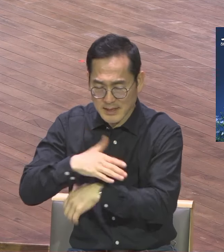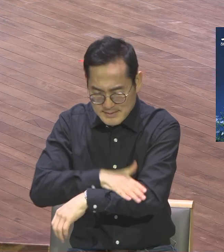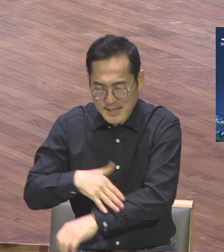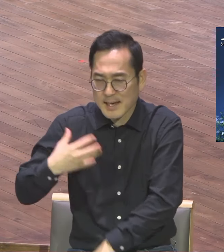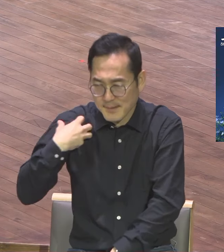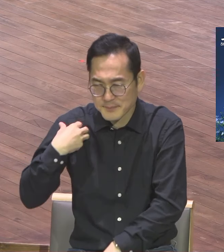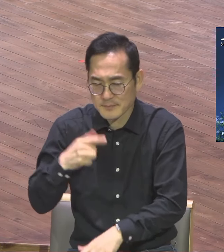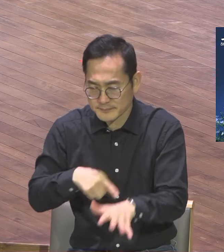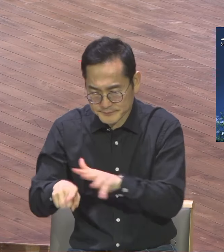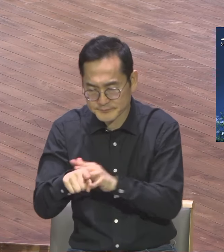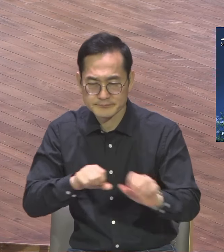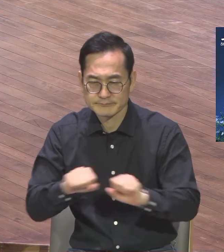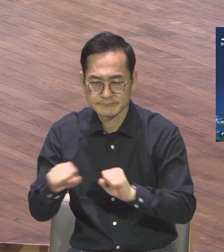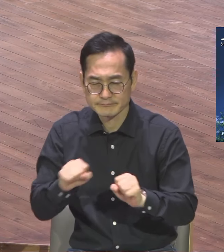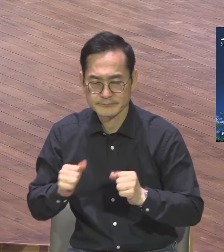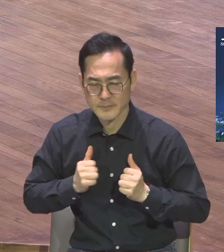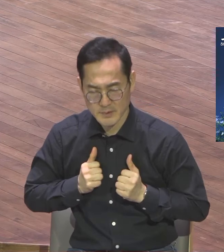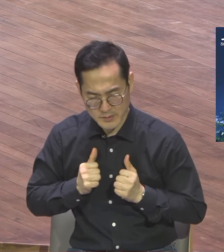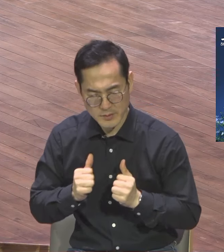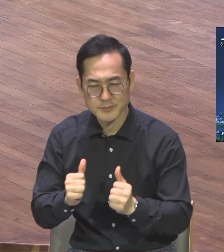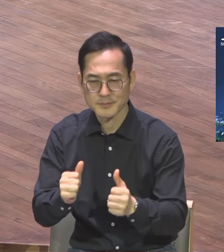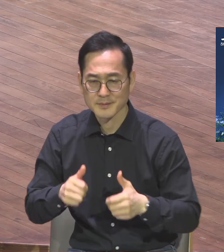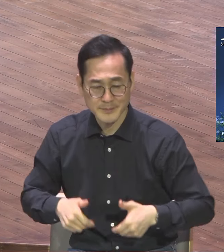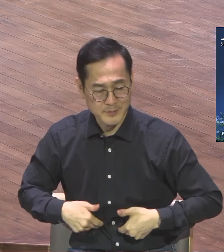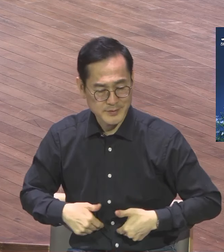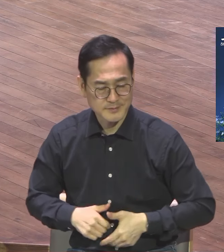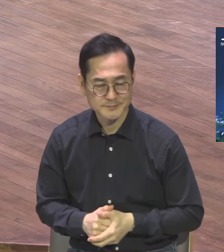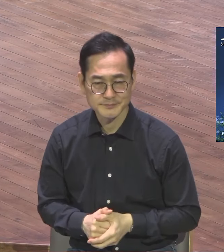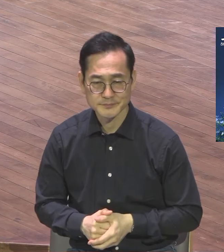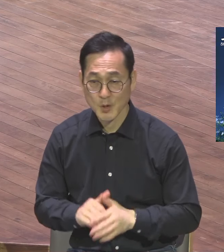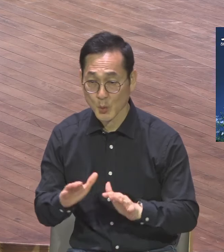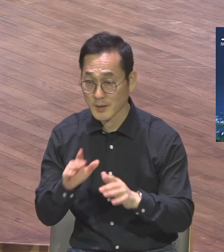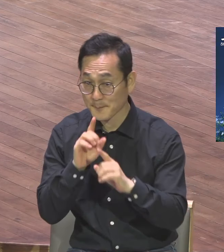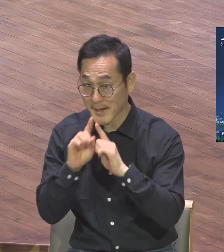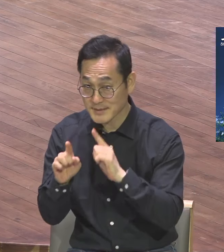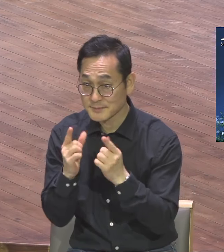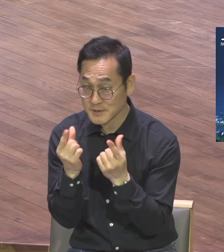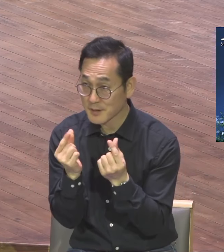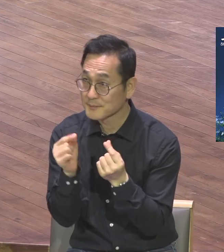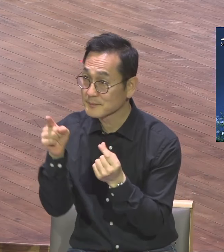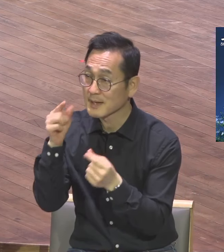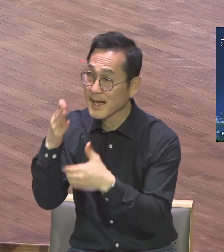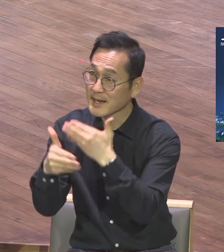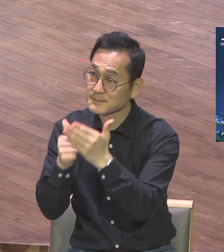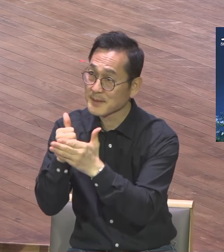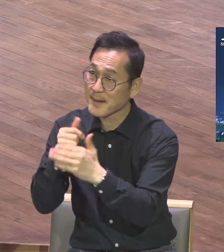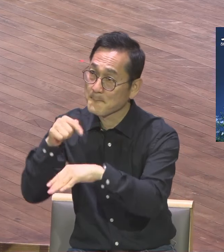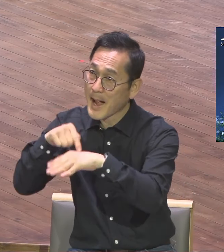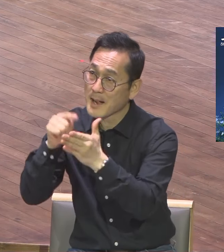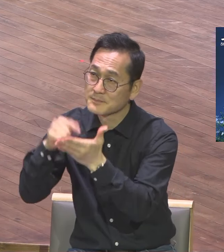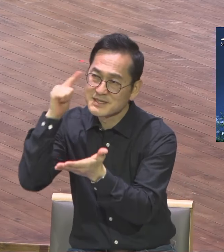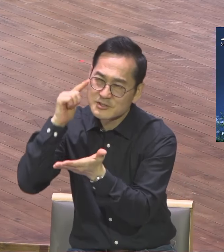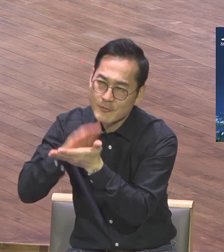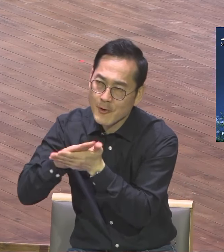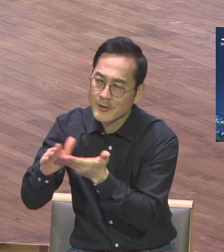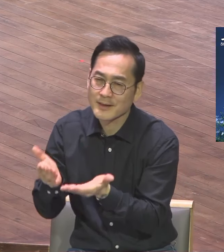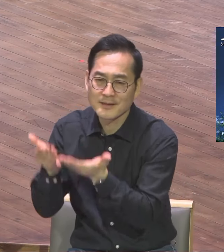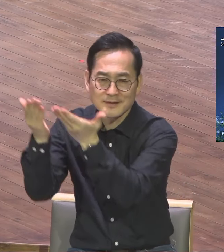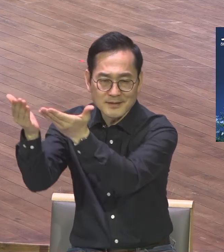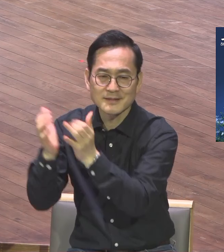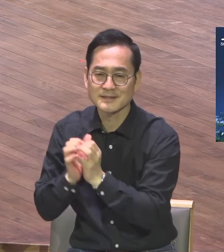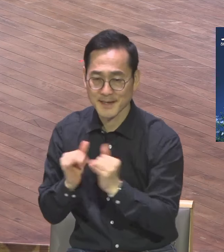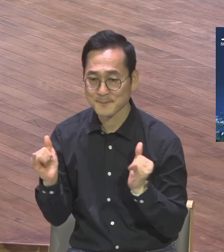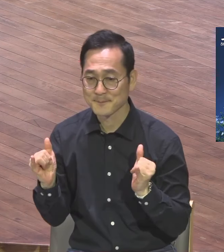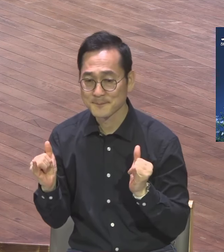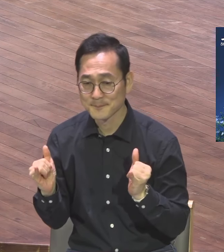미션을 오늘 말씀 제목처럼 하나님의 마음을 시원케 하는 자,